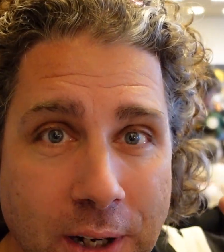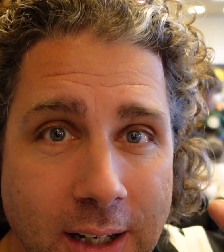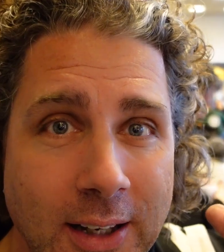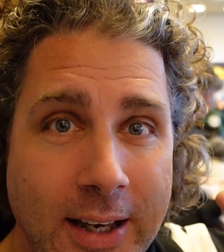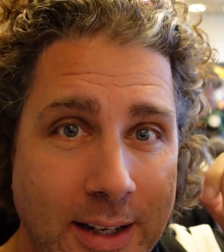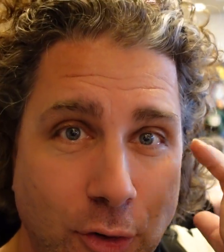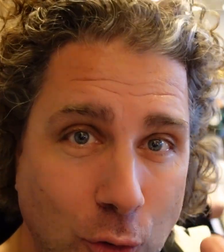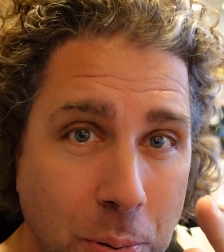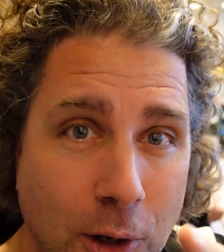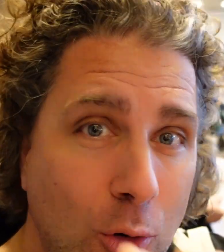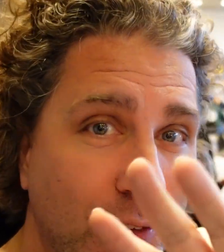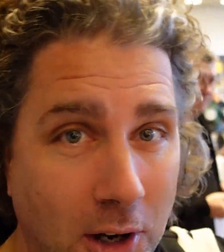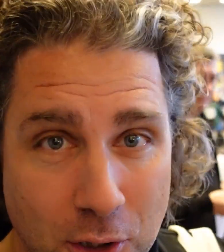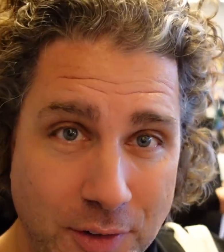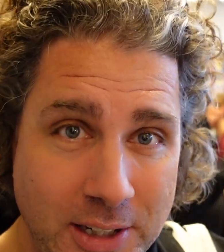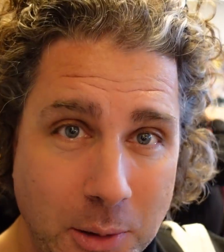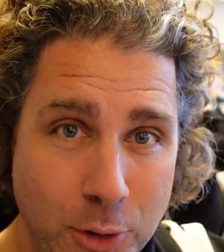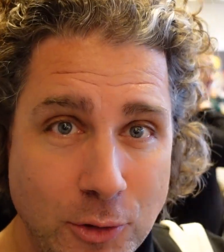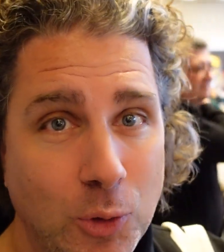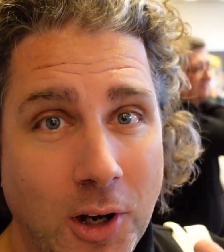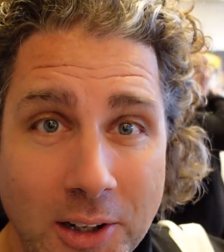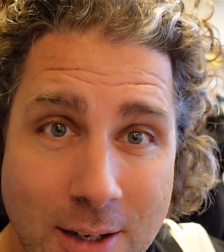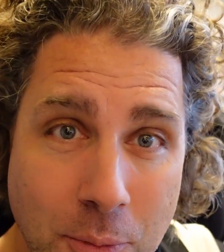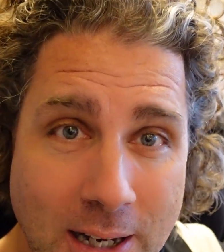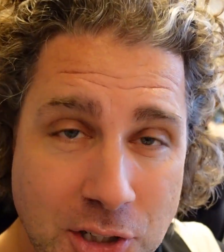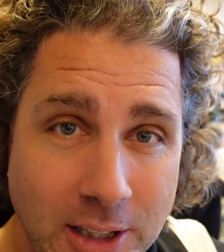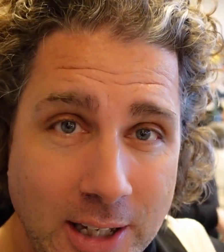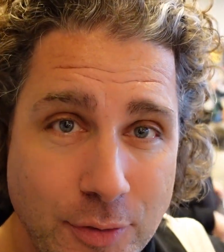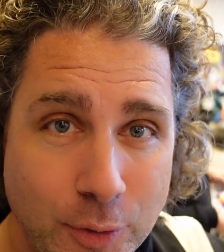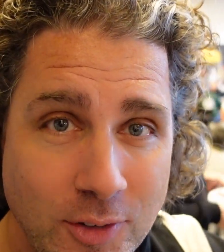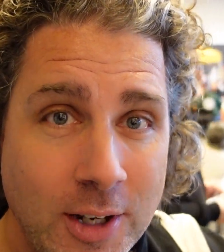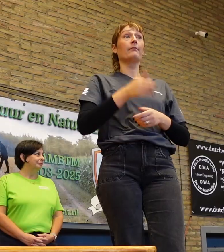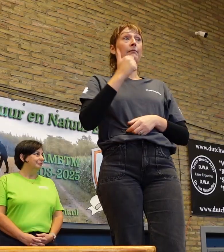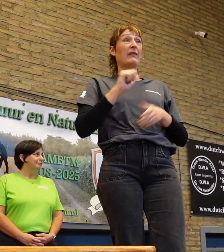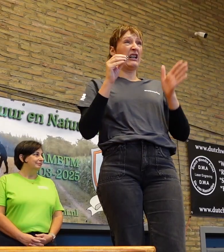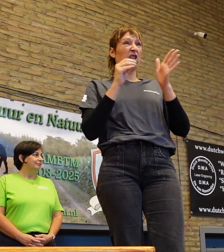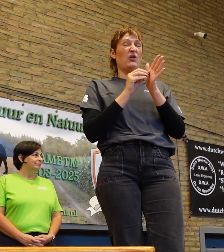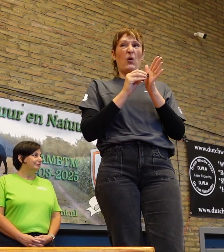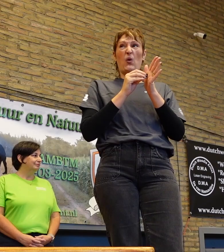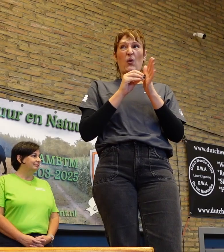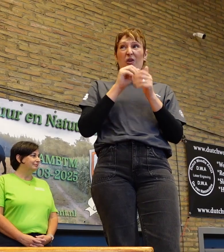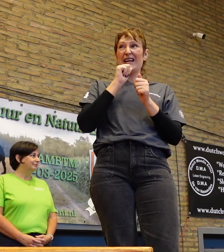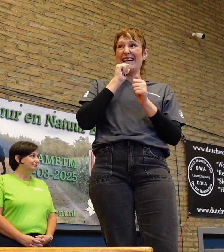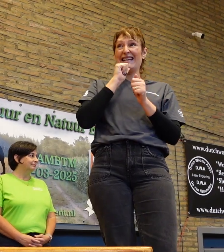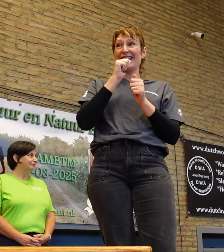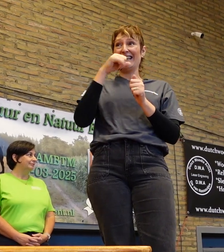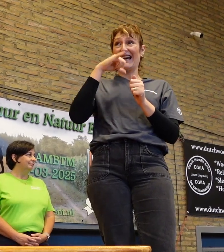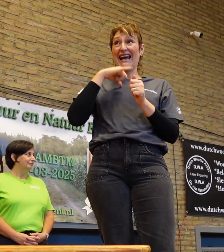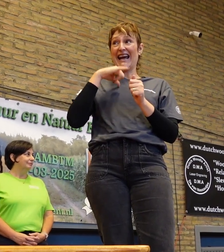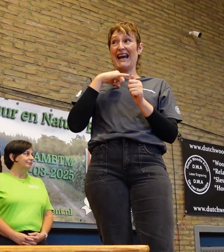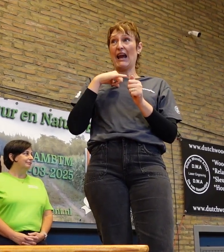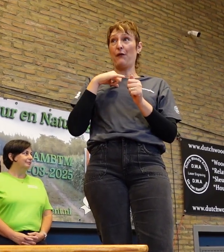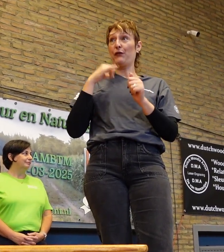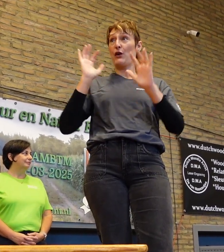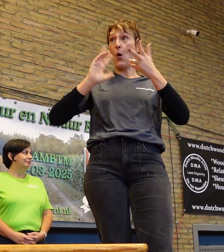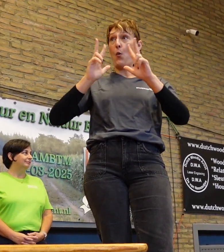een opening en dat is superleuk want alles wat hier gebeurt natuurlijk alle informatie die gegeven wordt wordt allemaal begeleid door een dove tolk